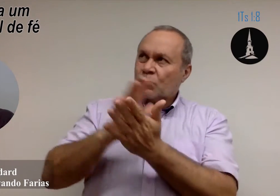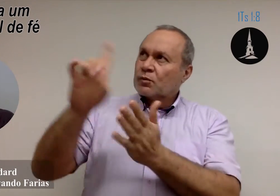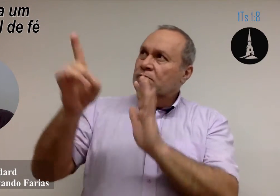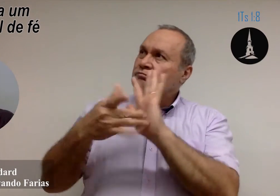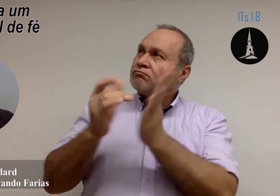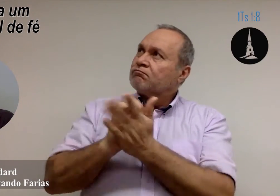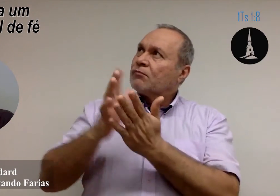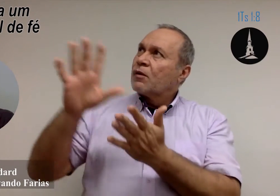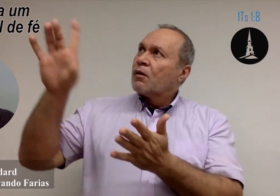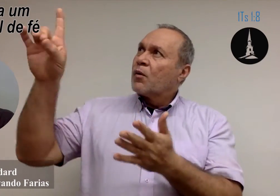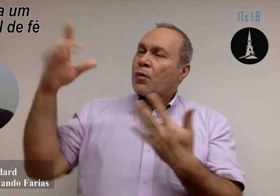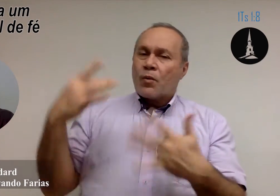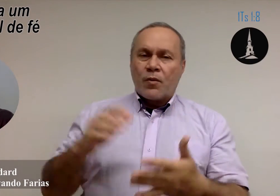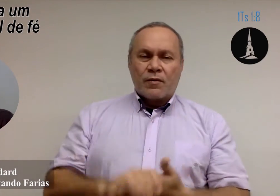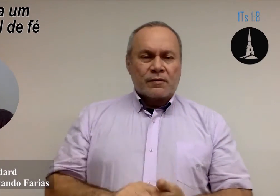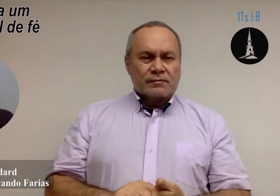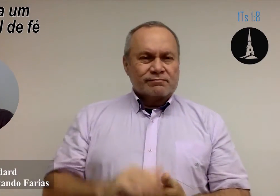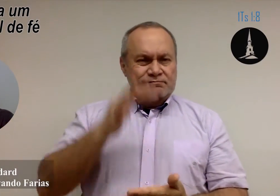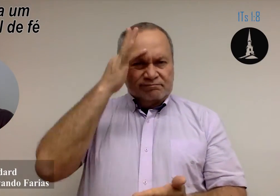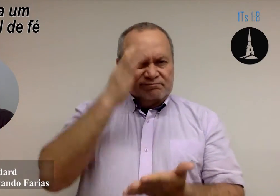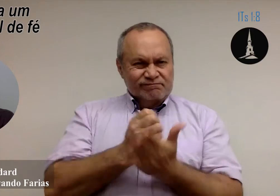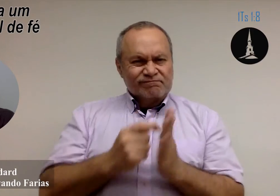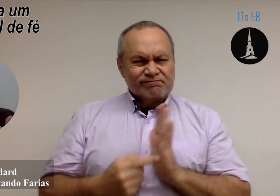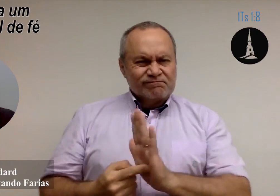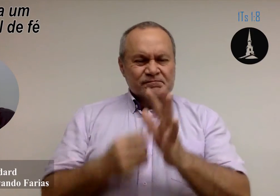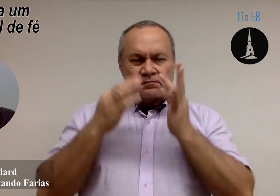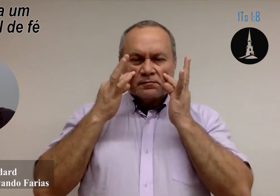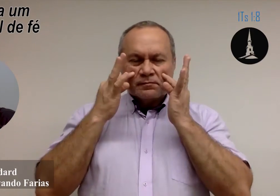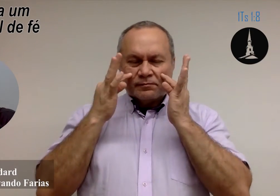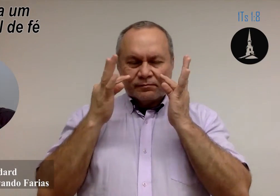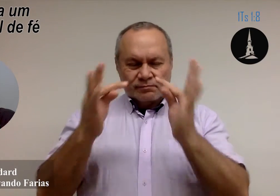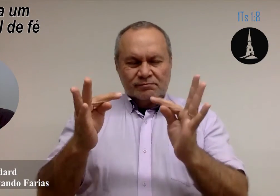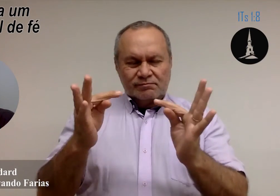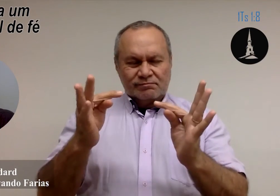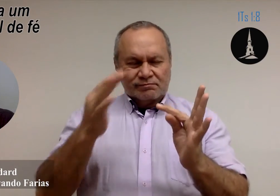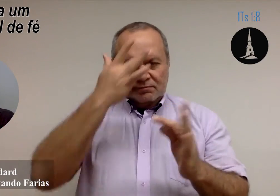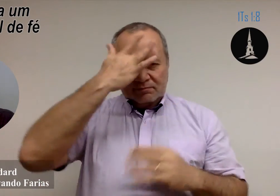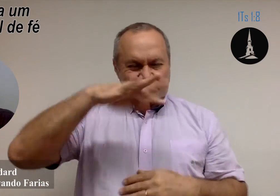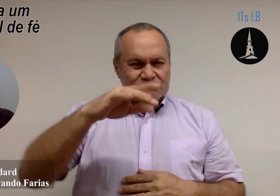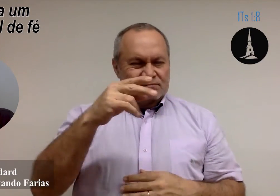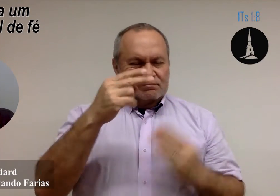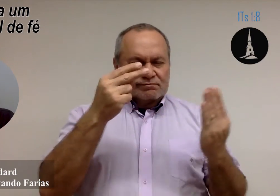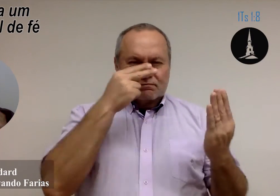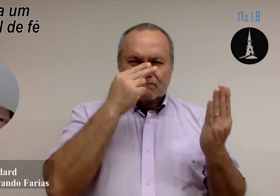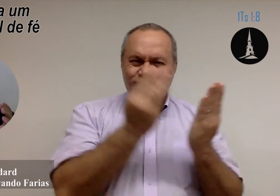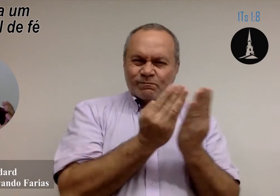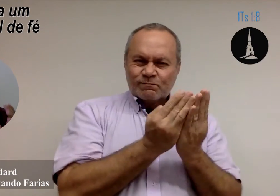glorificasse a Deus. Uma fé que levou aqueles crentes